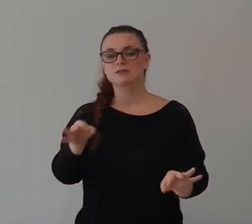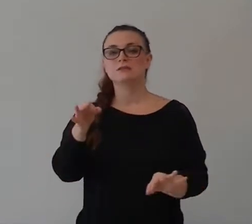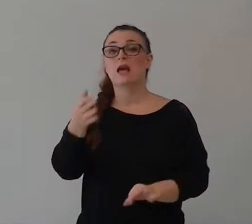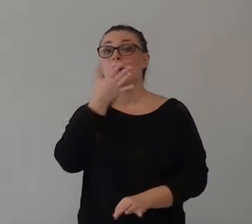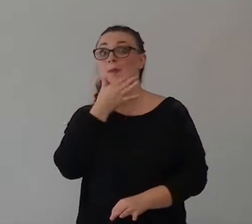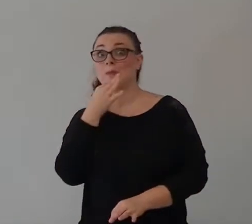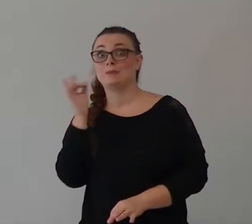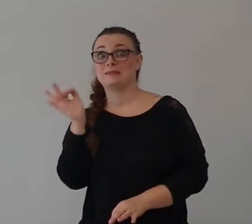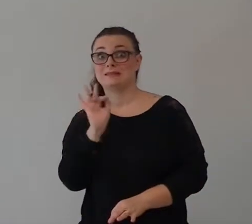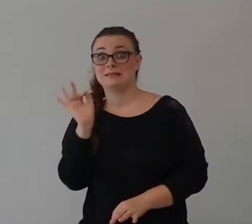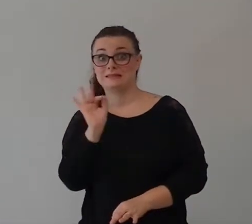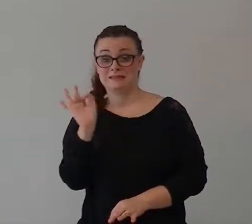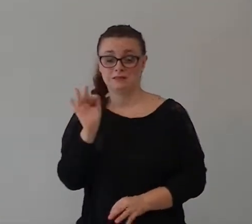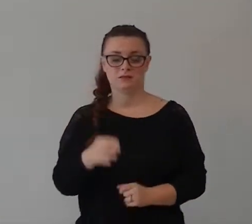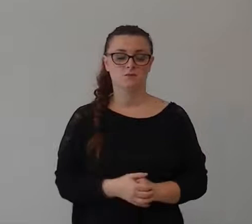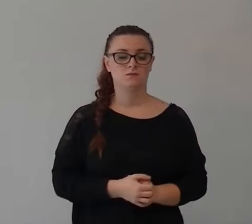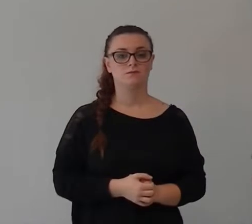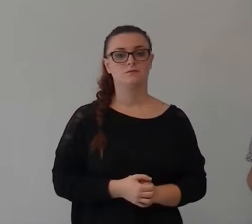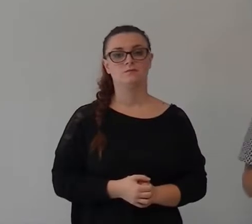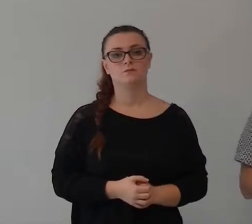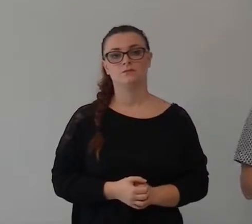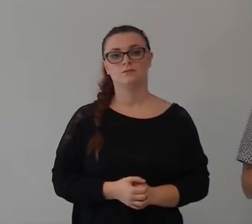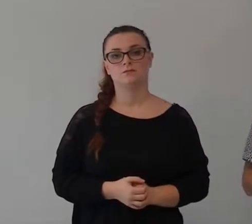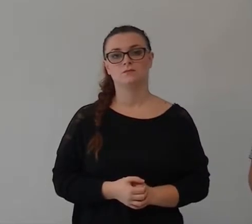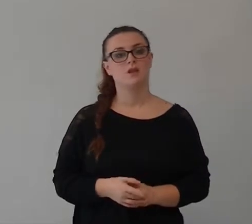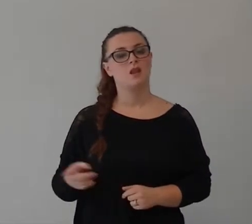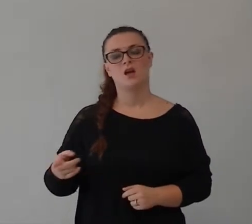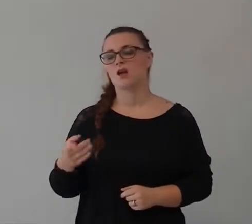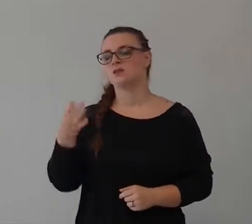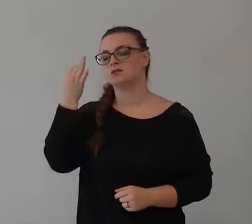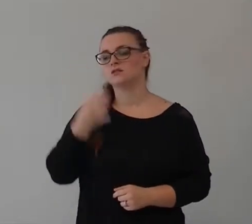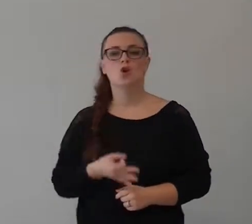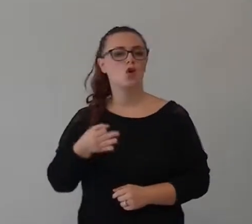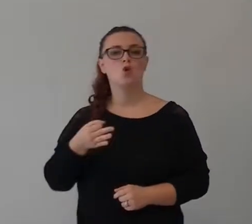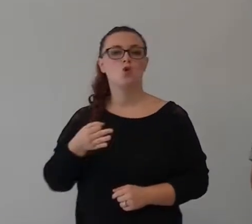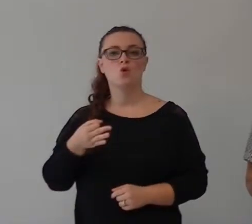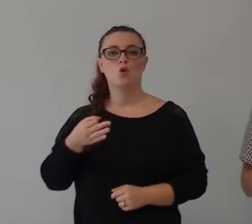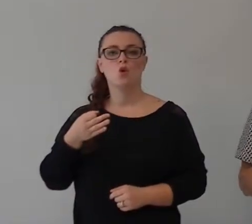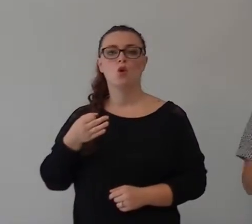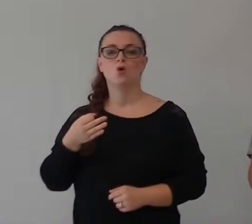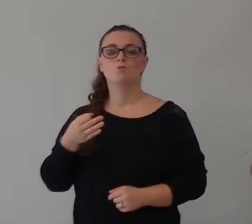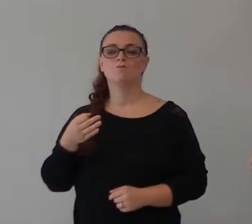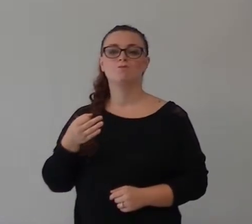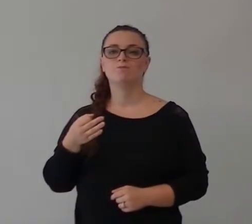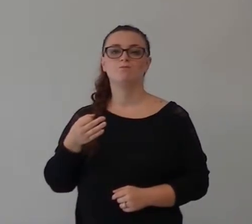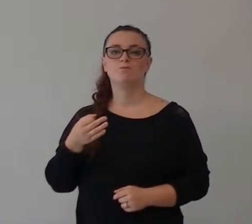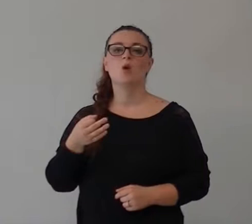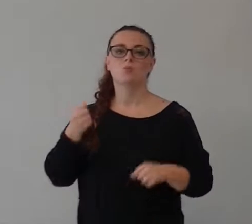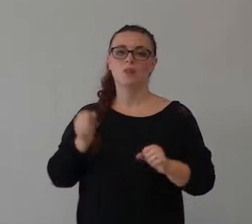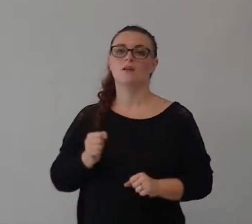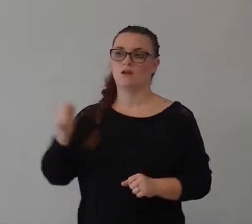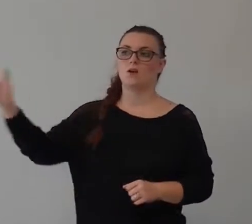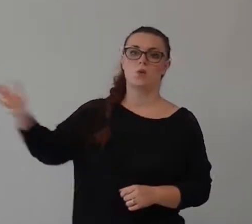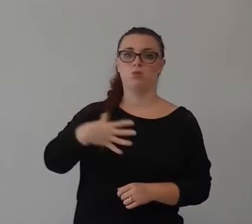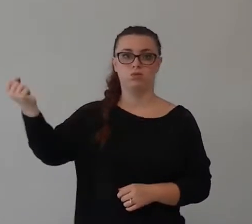molto belle, e sarebbe stata una preda troppo semplice, qualsiasi cosa, perché mica erano tutti